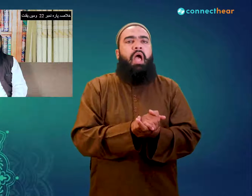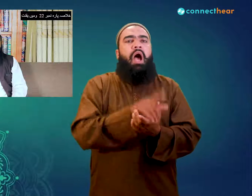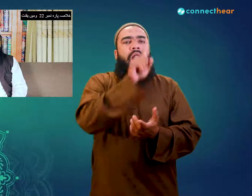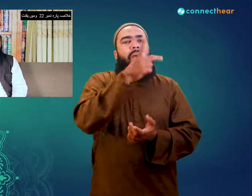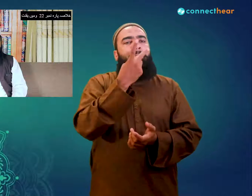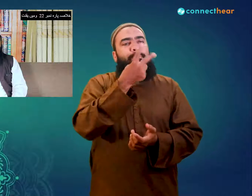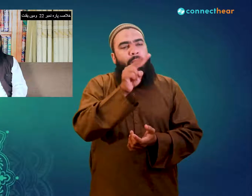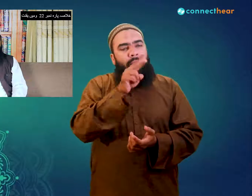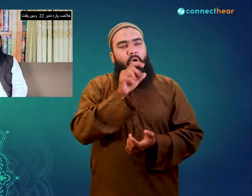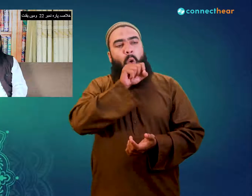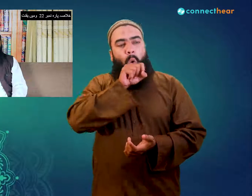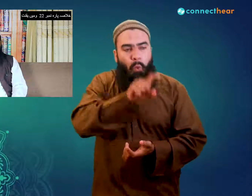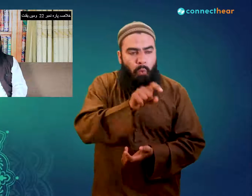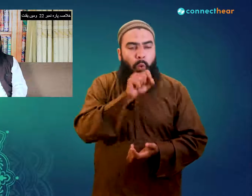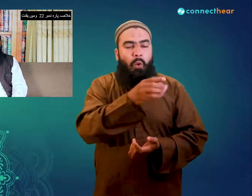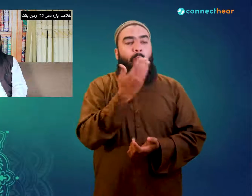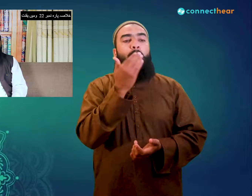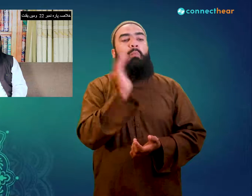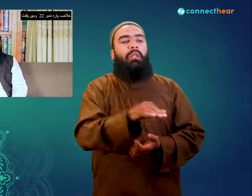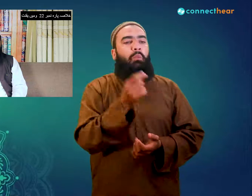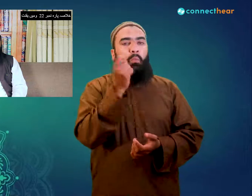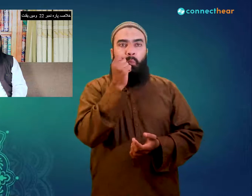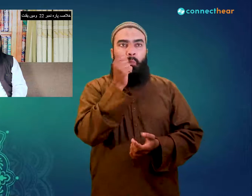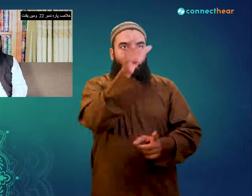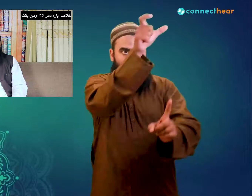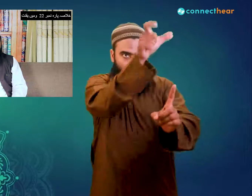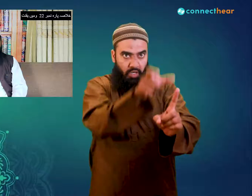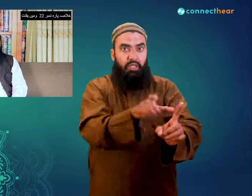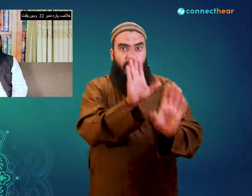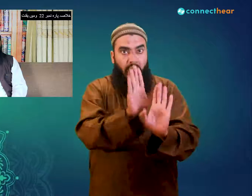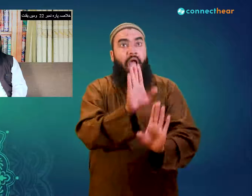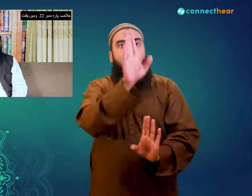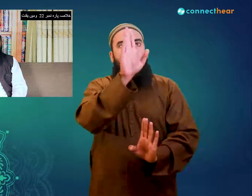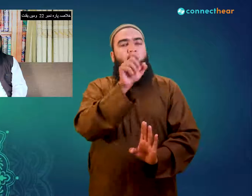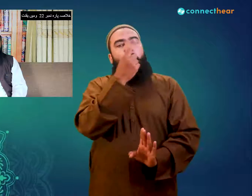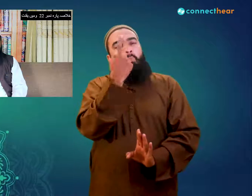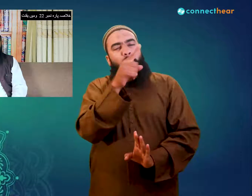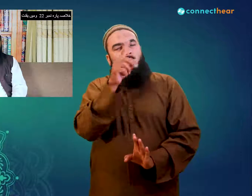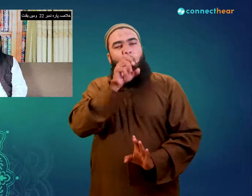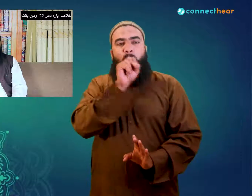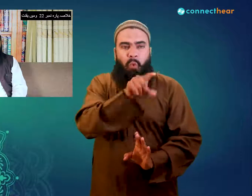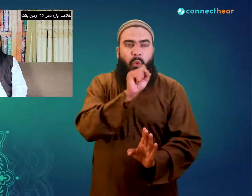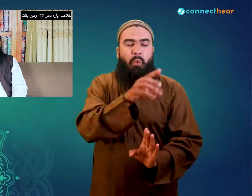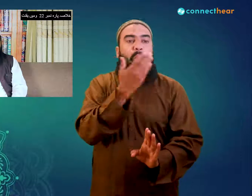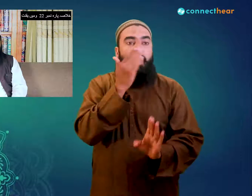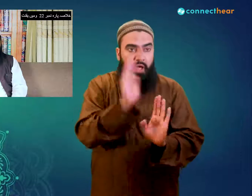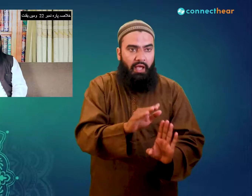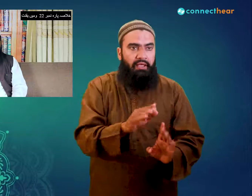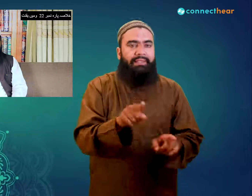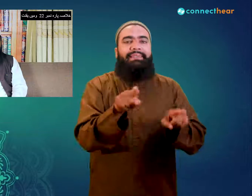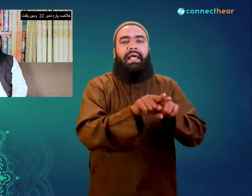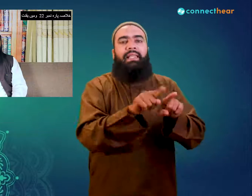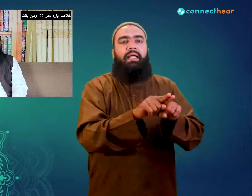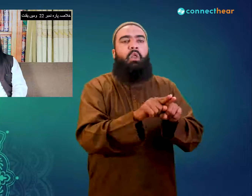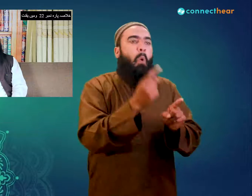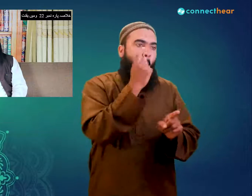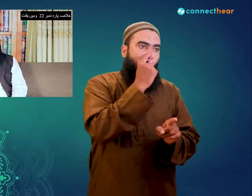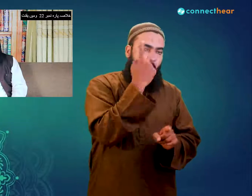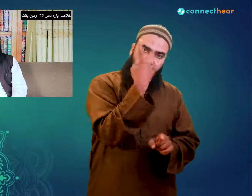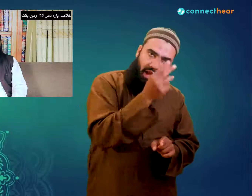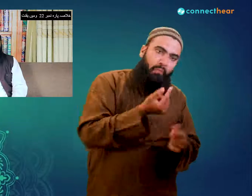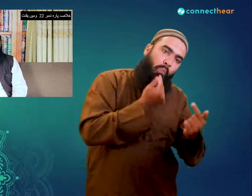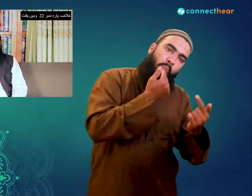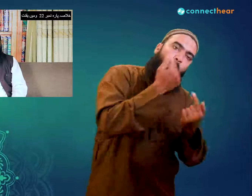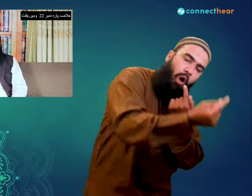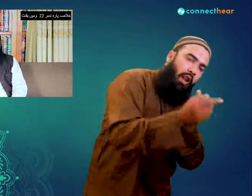اور انداز اور اسلوب عام طور پر مردوں سے ہوتے ہیں، ضمناً عورتیں بھی اس حکم میں